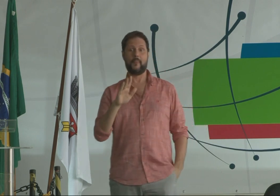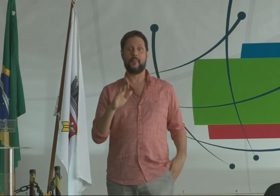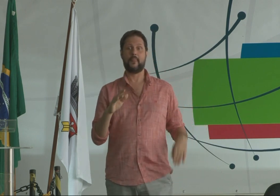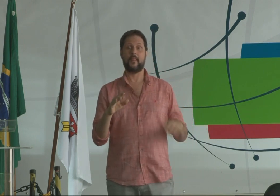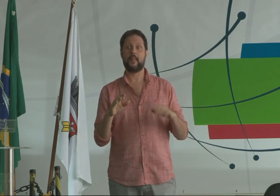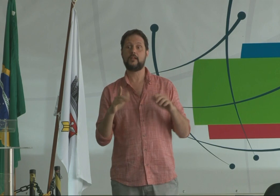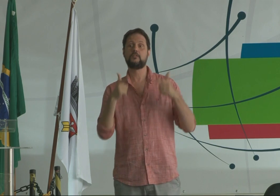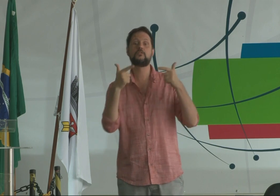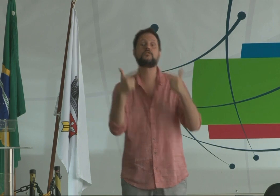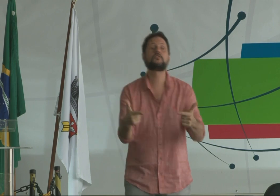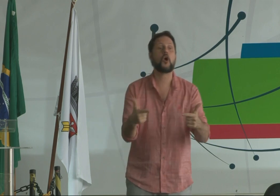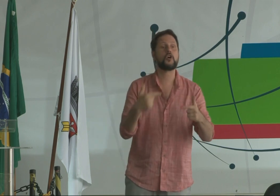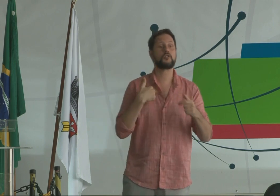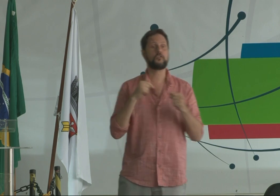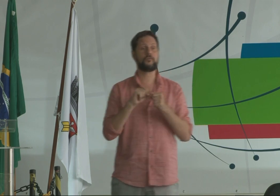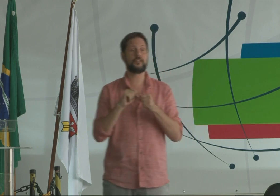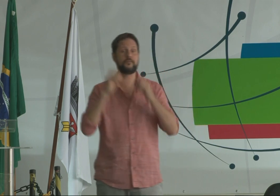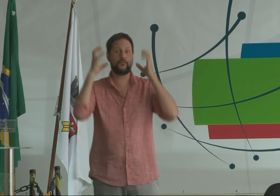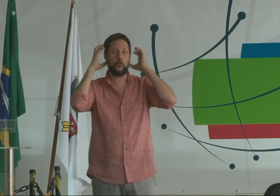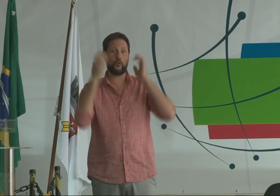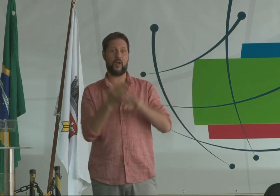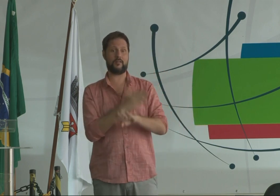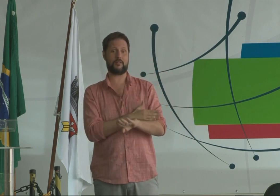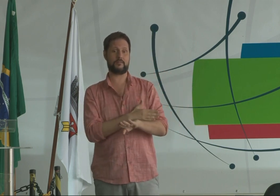associação entre os sons no processo de urbanização?